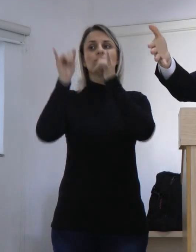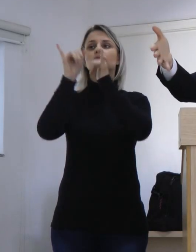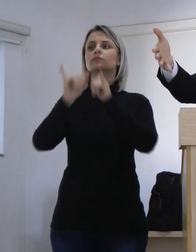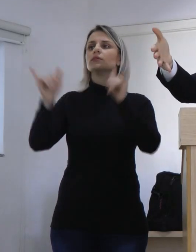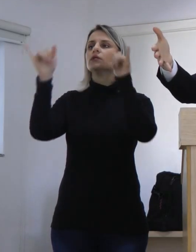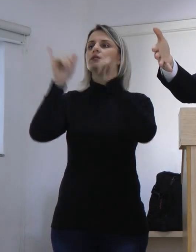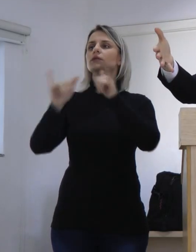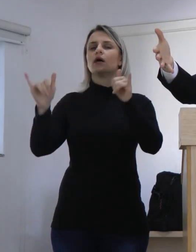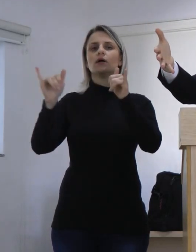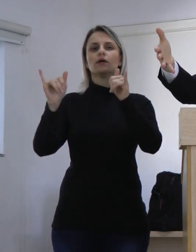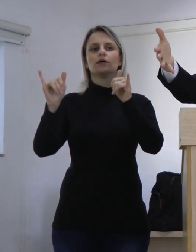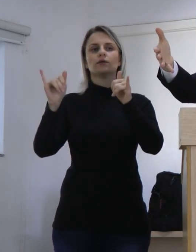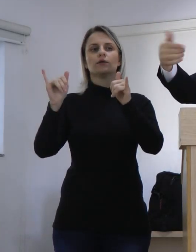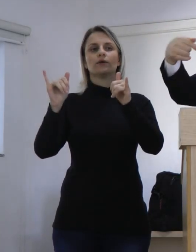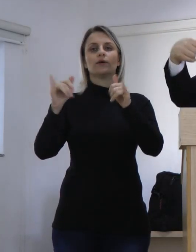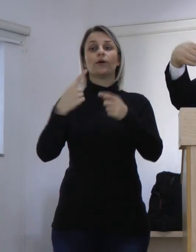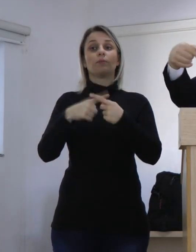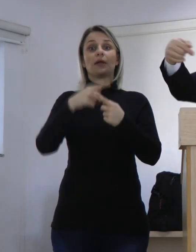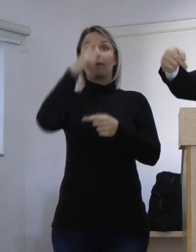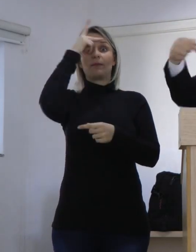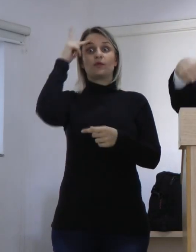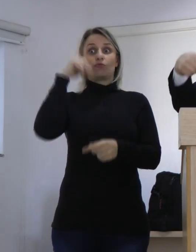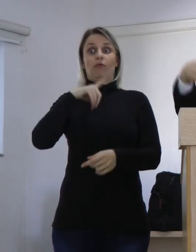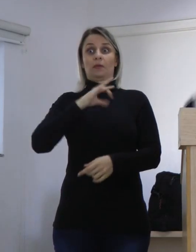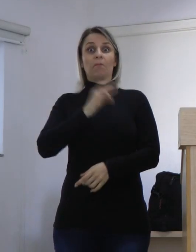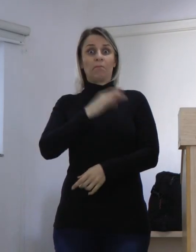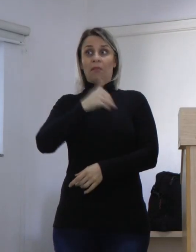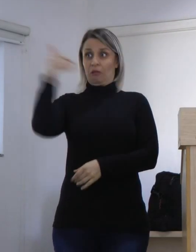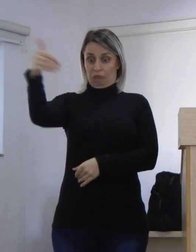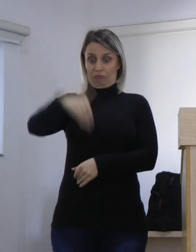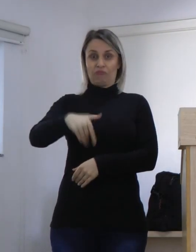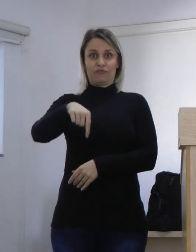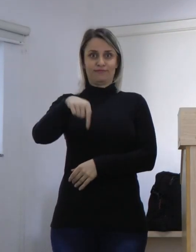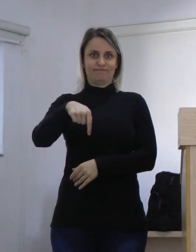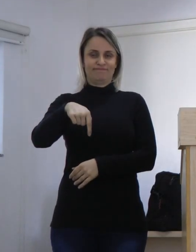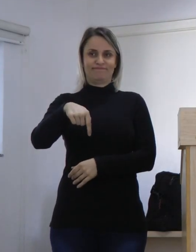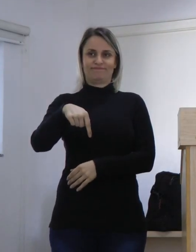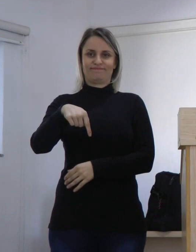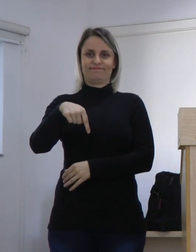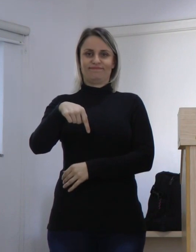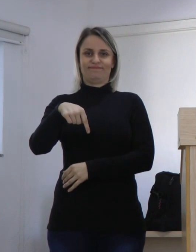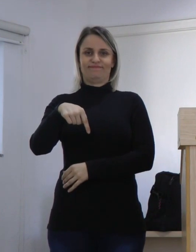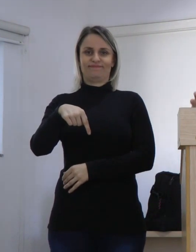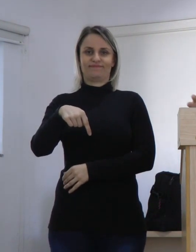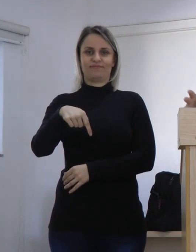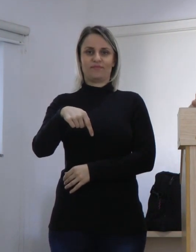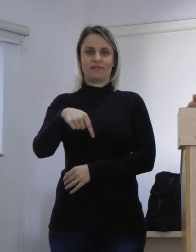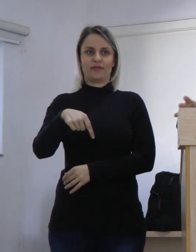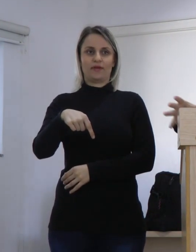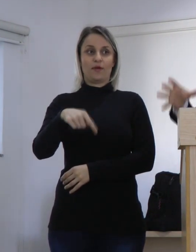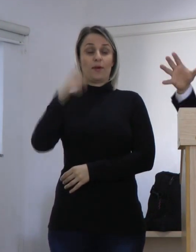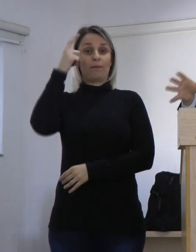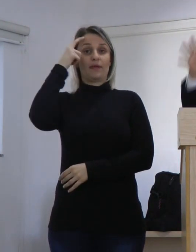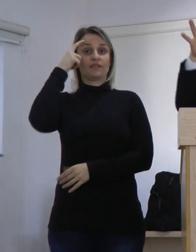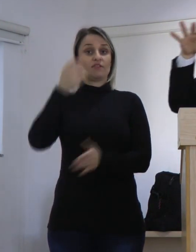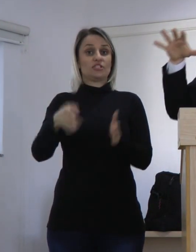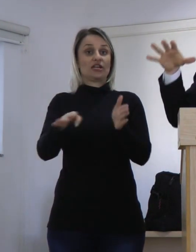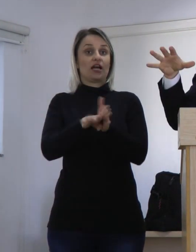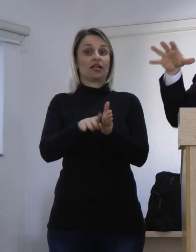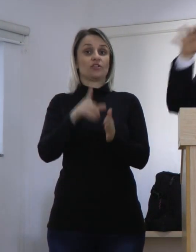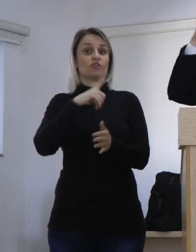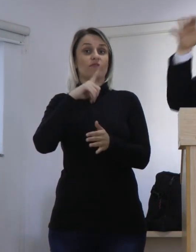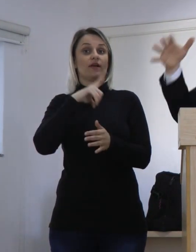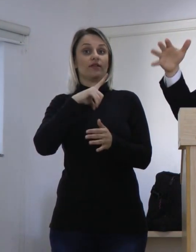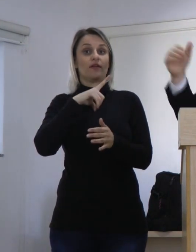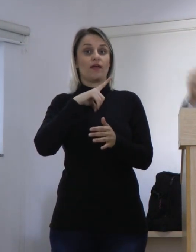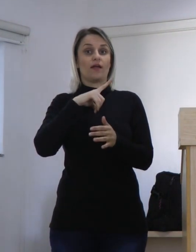pessoal não tem coragem de entrar, tem medo de entrar na casa espírita, acha que vai chegar aqui, só vai ter reunião